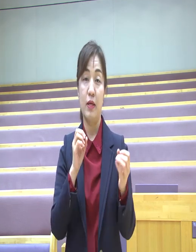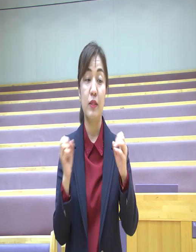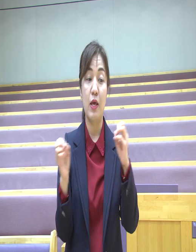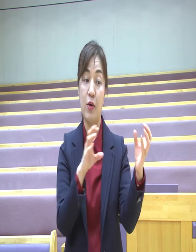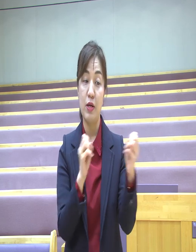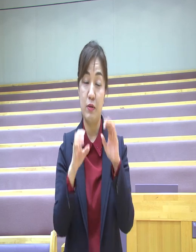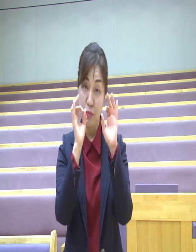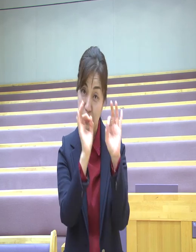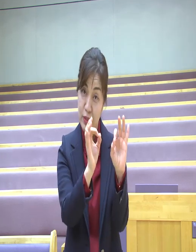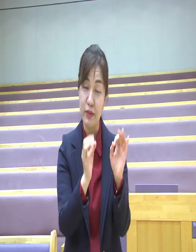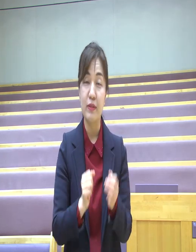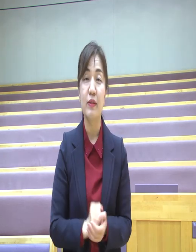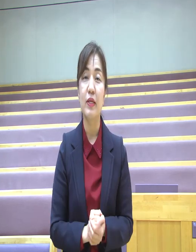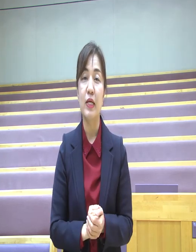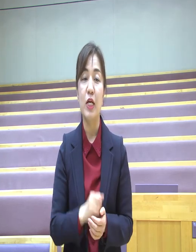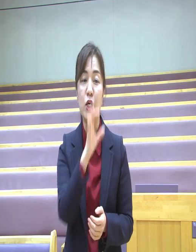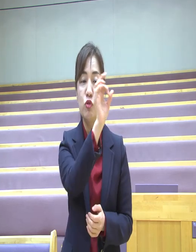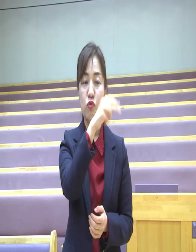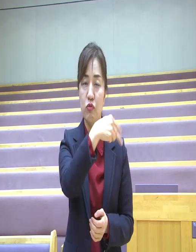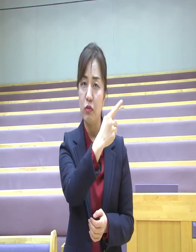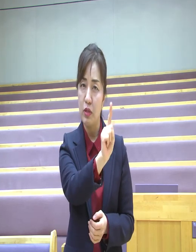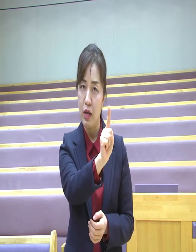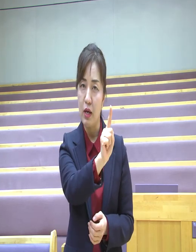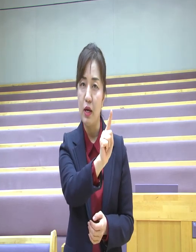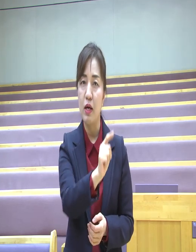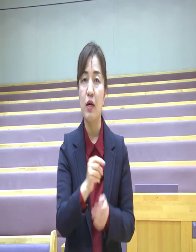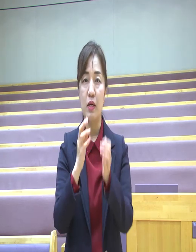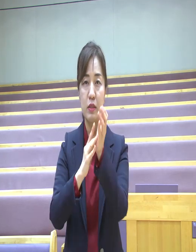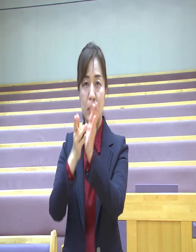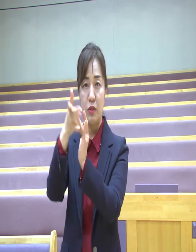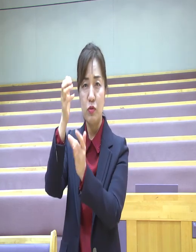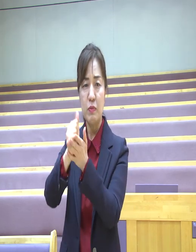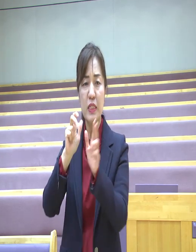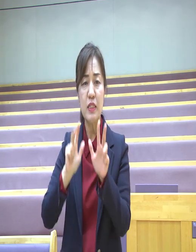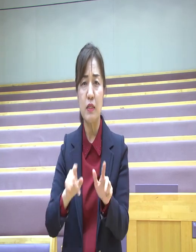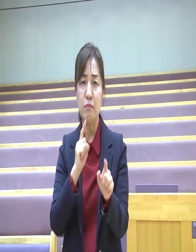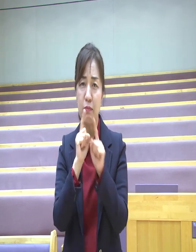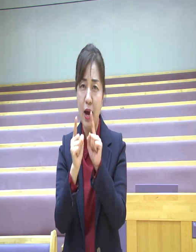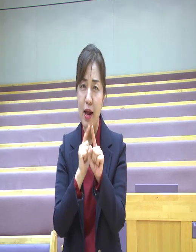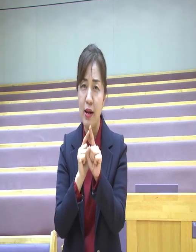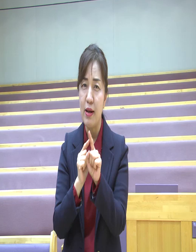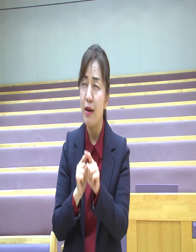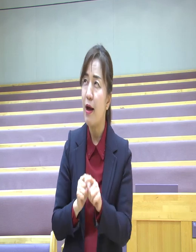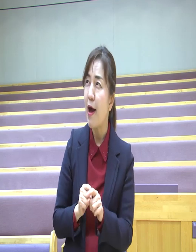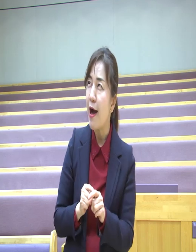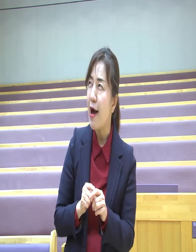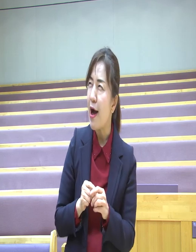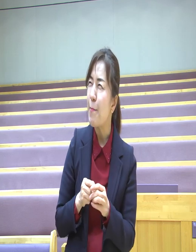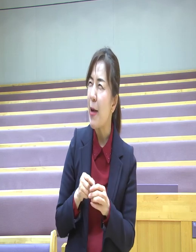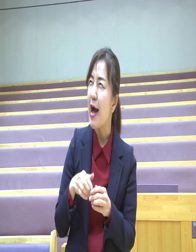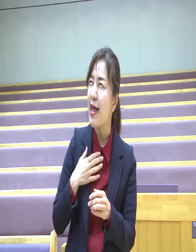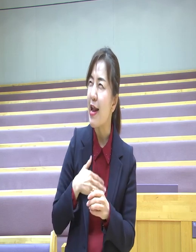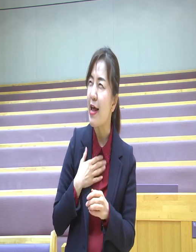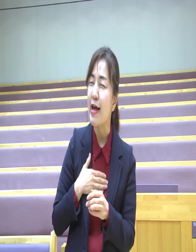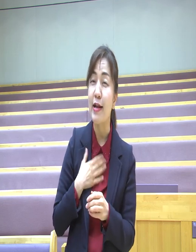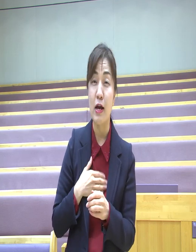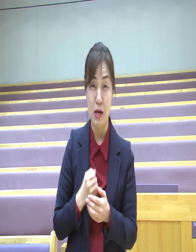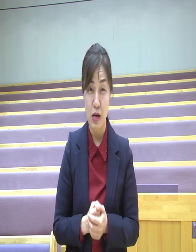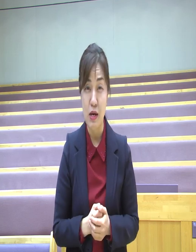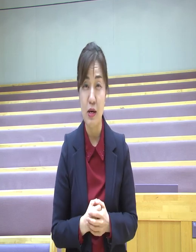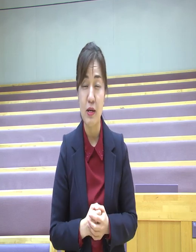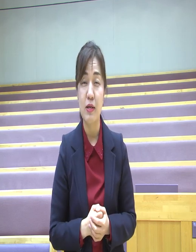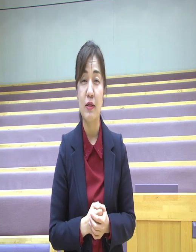이 대화 속에서 가룟 유다는 예수님의 지금 말씀이 무슨 말인지를 아는 거죠.